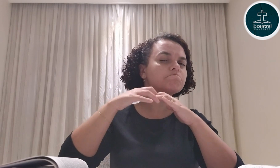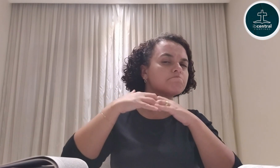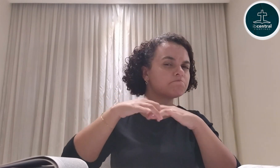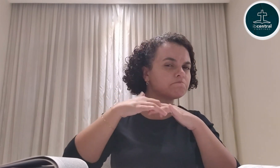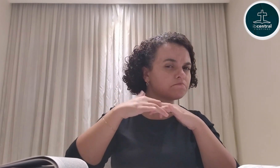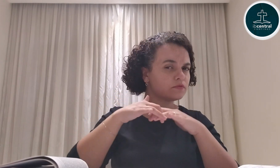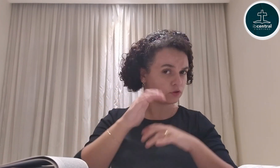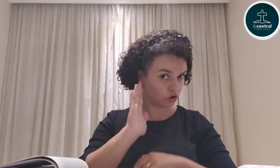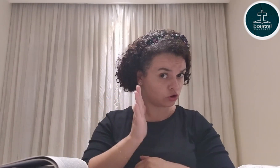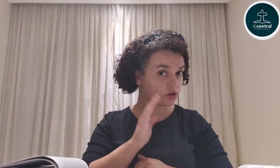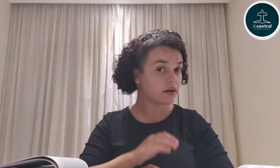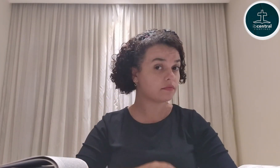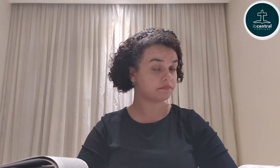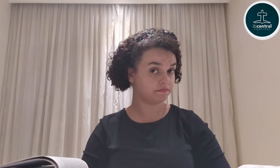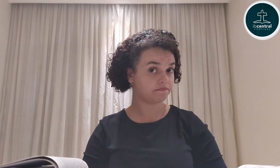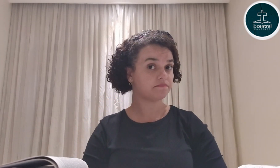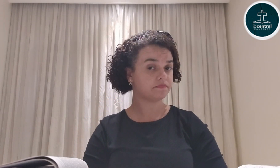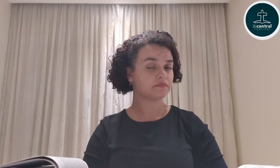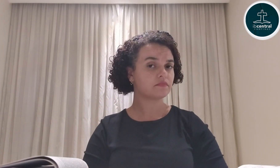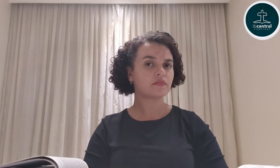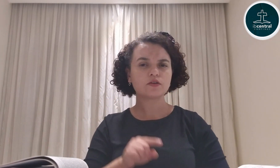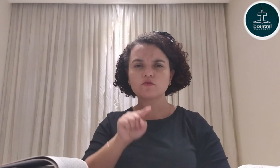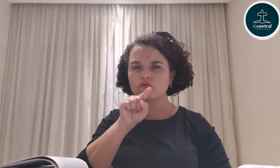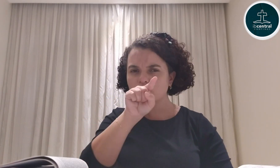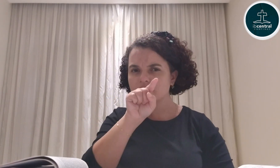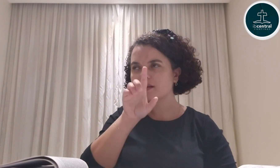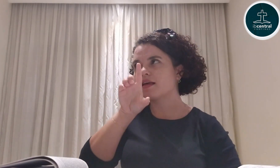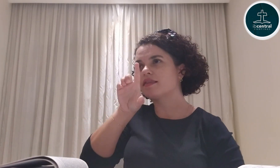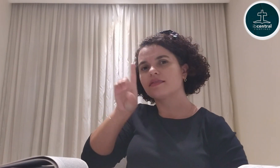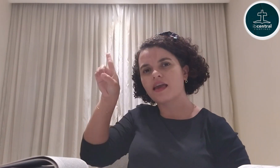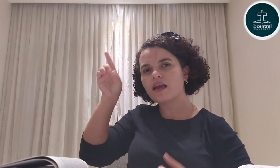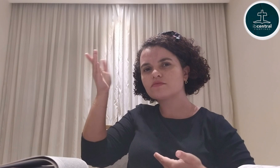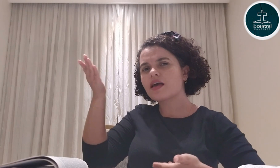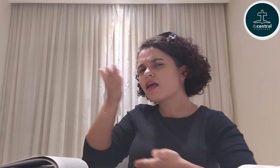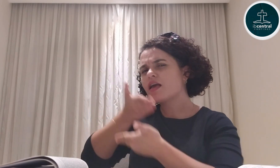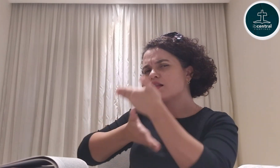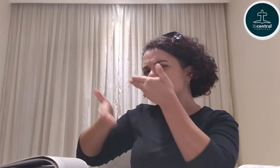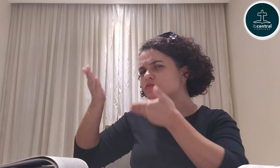E você, já pensou sobre a obediência a Deus?